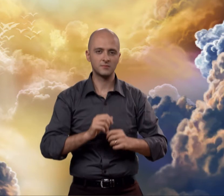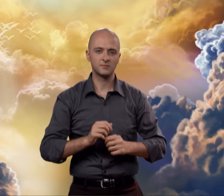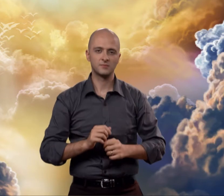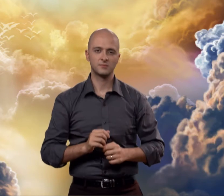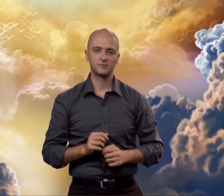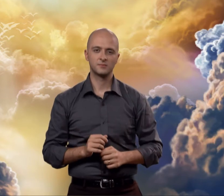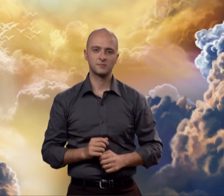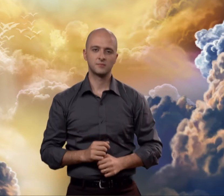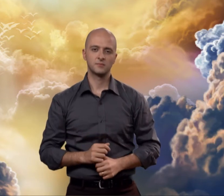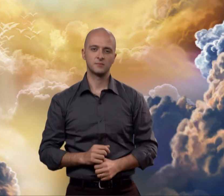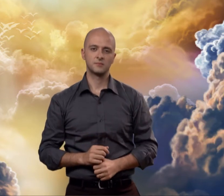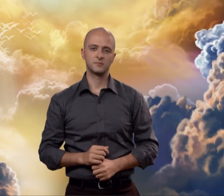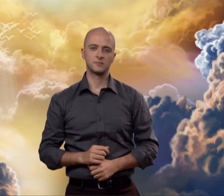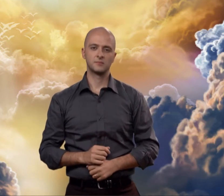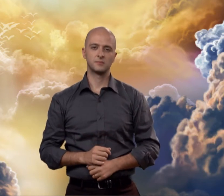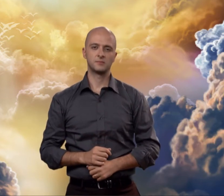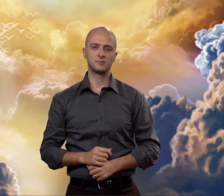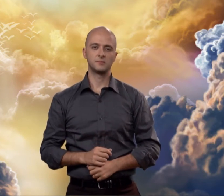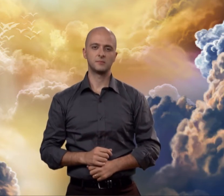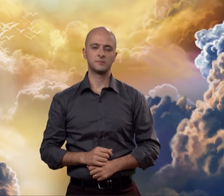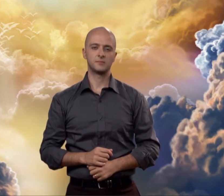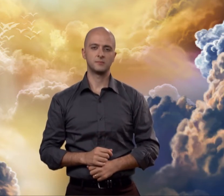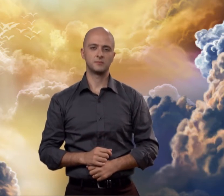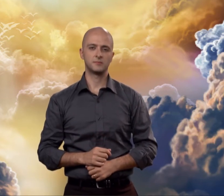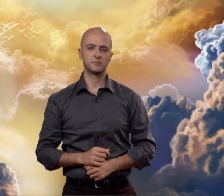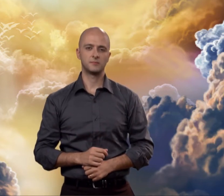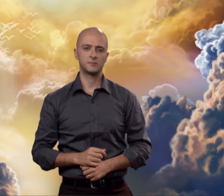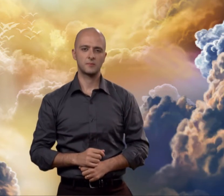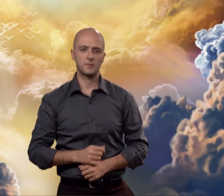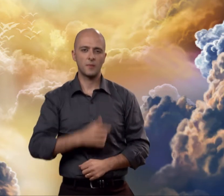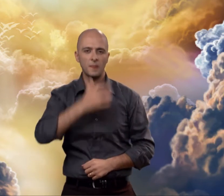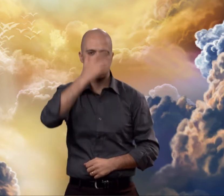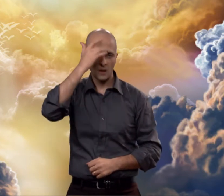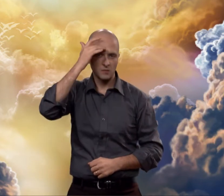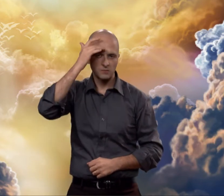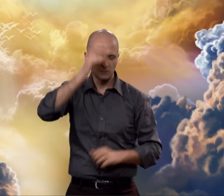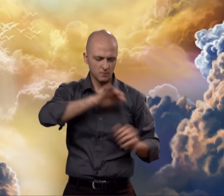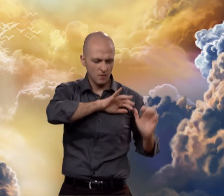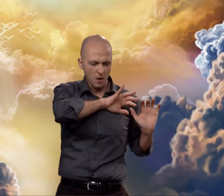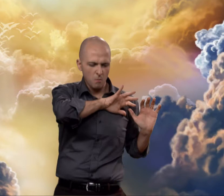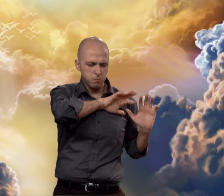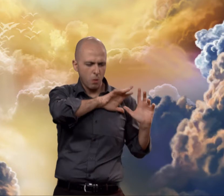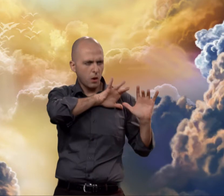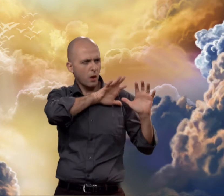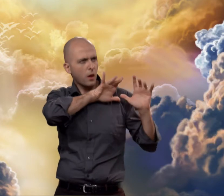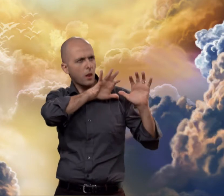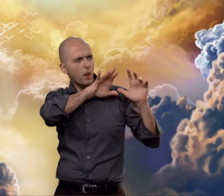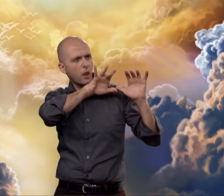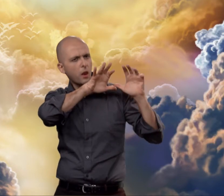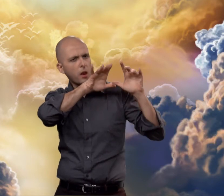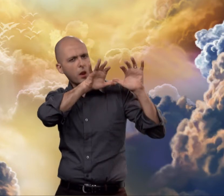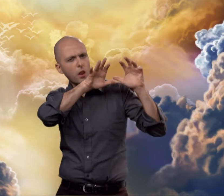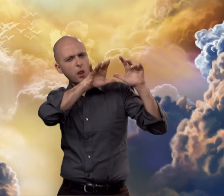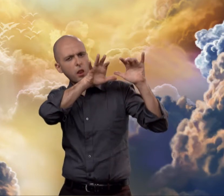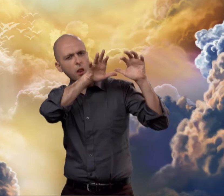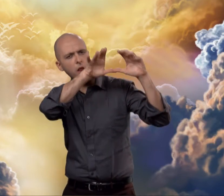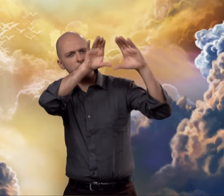tratou, as flores de que cuidou com tanto prazer. Isso é realmente o Éden restaurado.